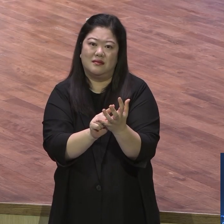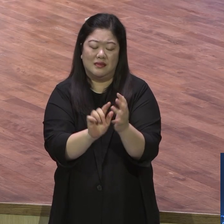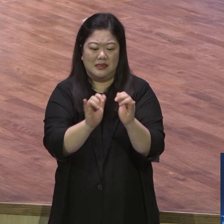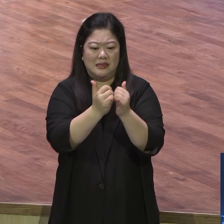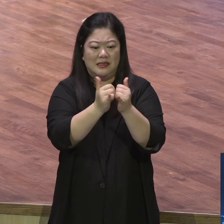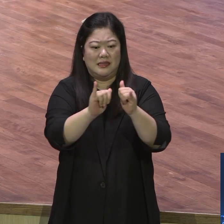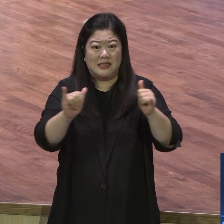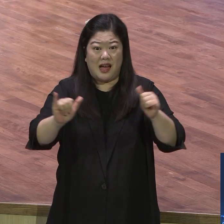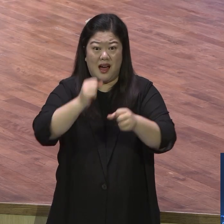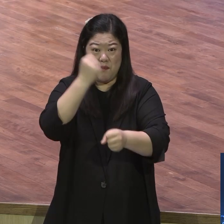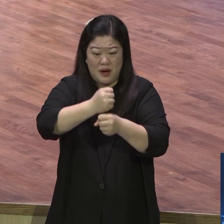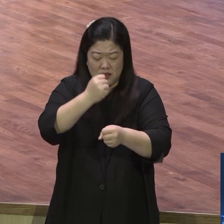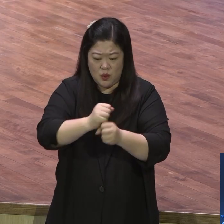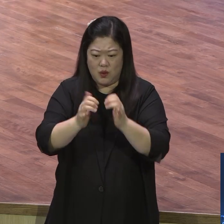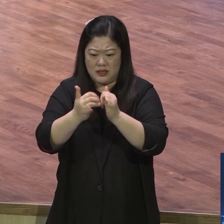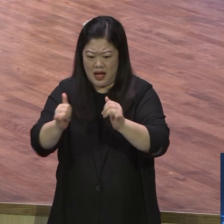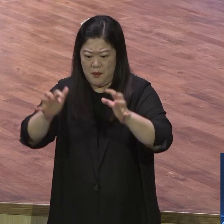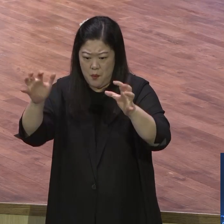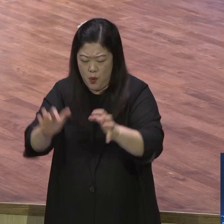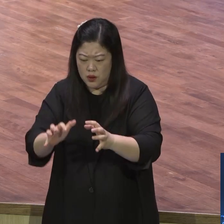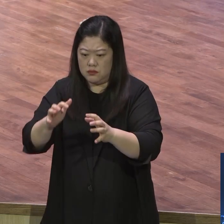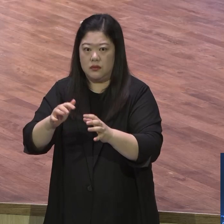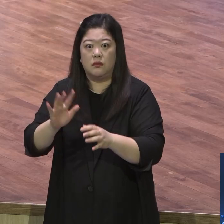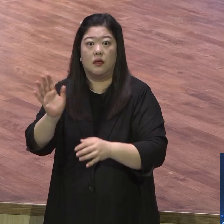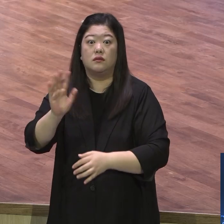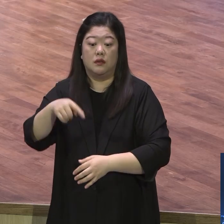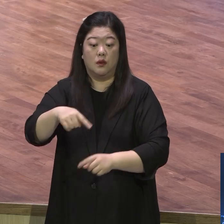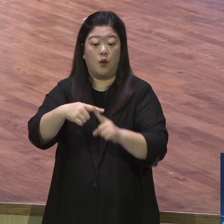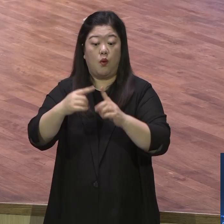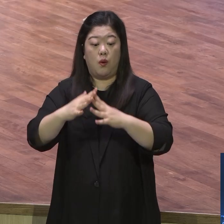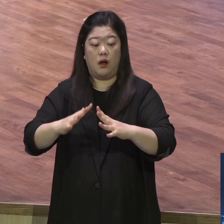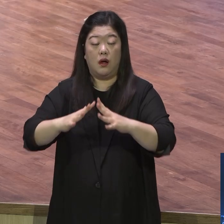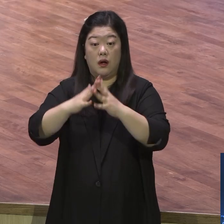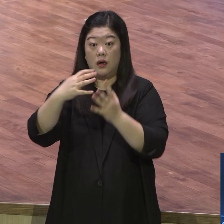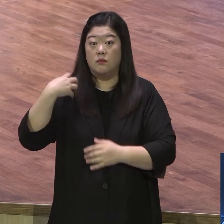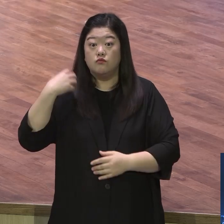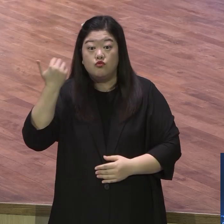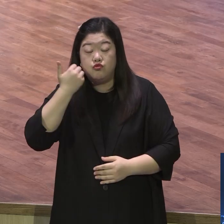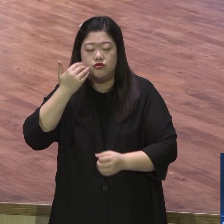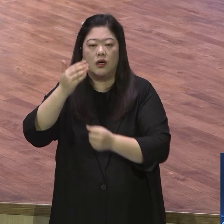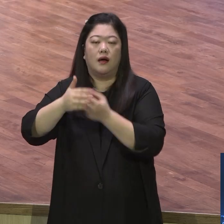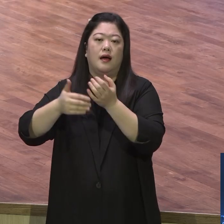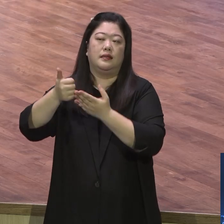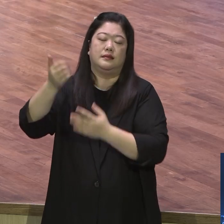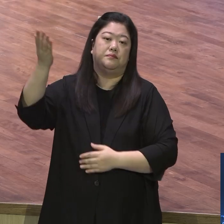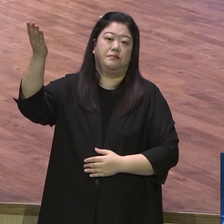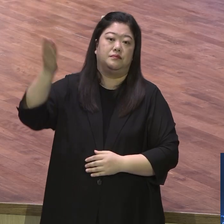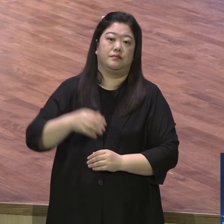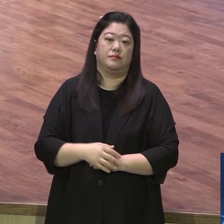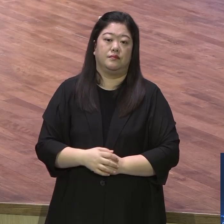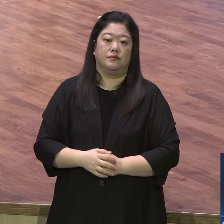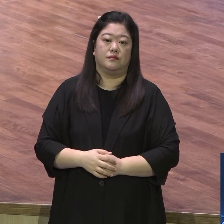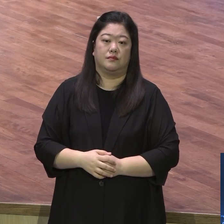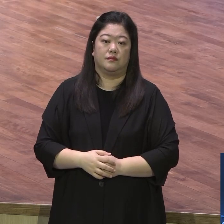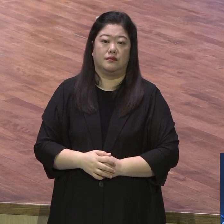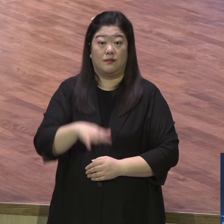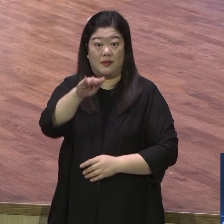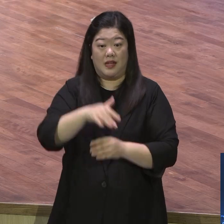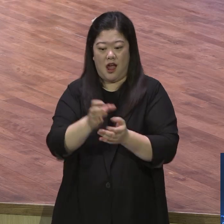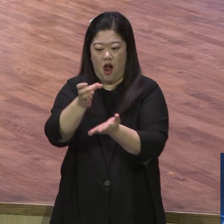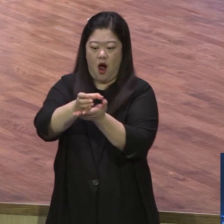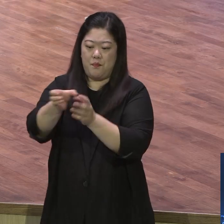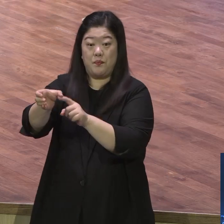사람이 지은 사람 모임인 줄 아세요? 하나님이 세우신 거예요 하나님의 사람 통해서 이 건물이 컵은 여러분 집에